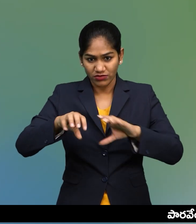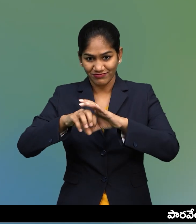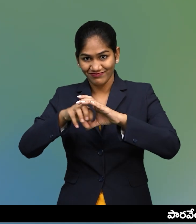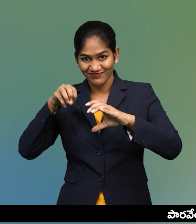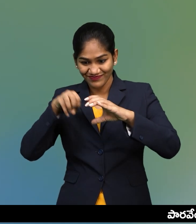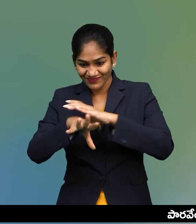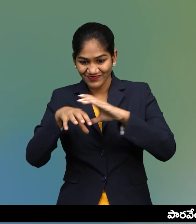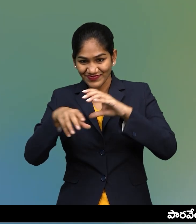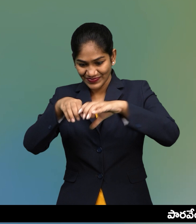పారవేయకపోవడం వల్ల కూడా